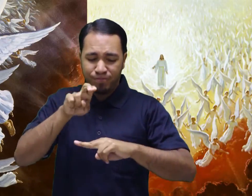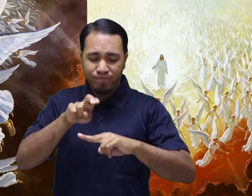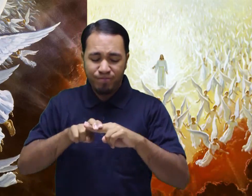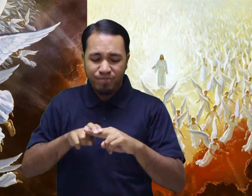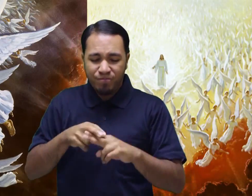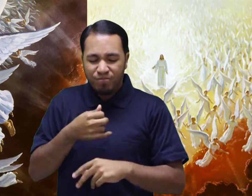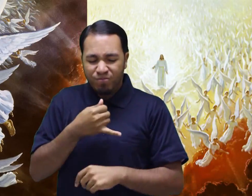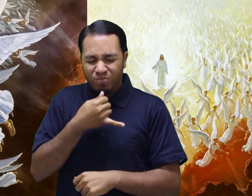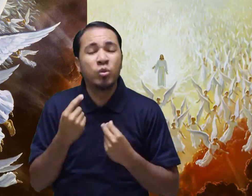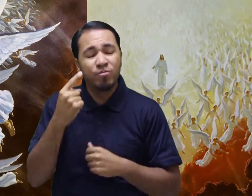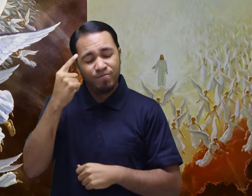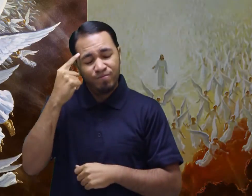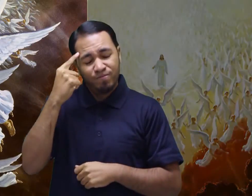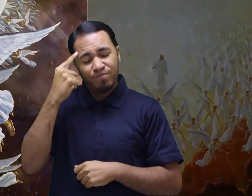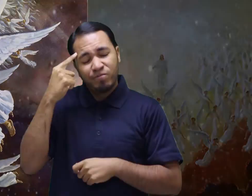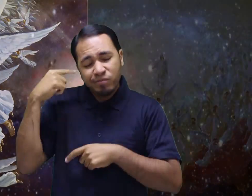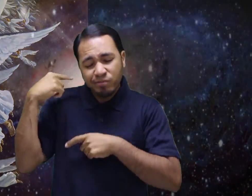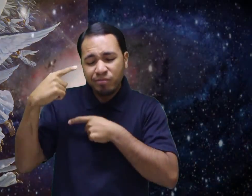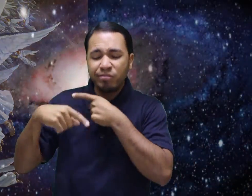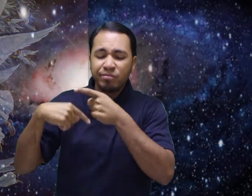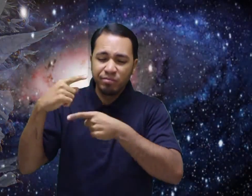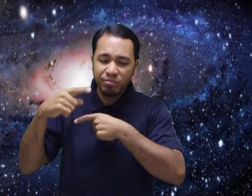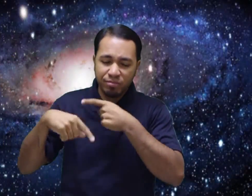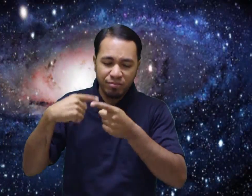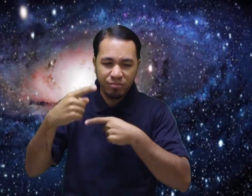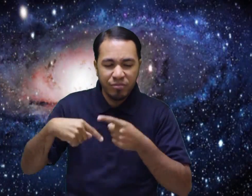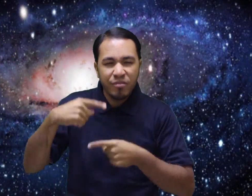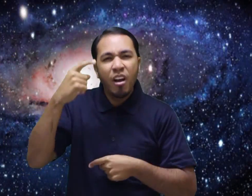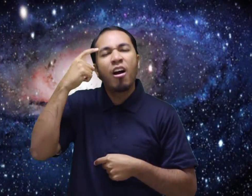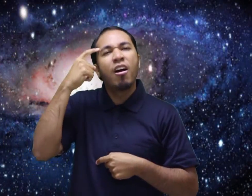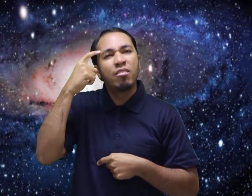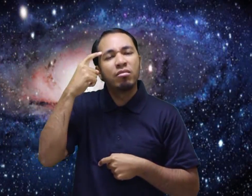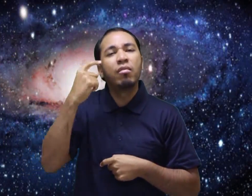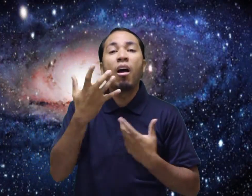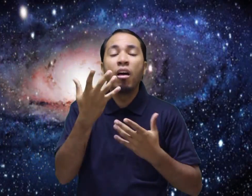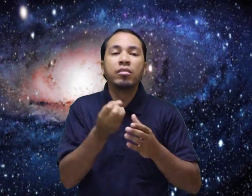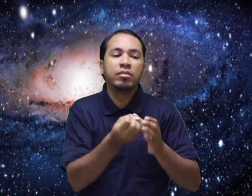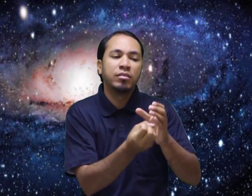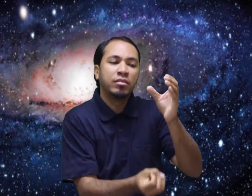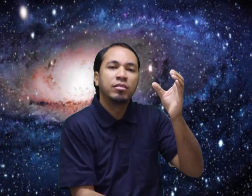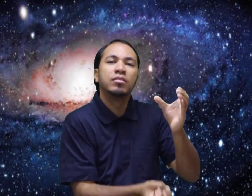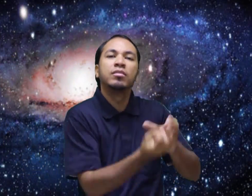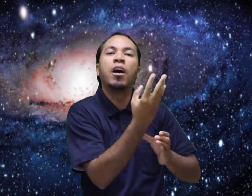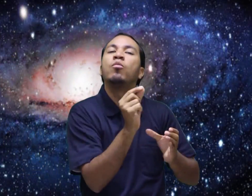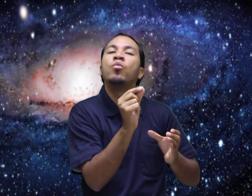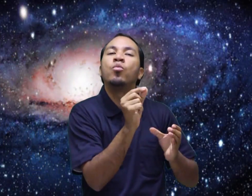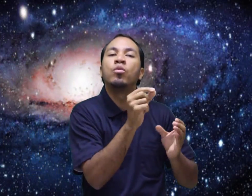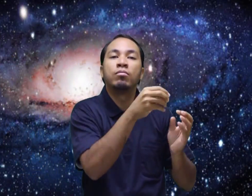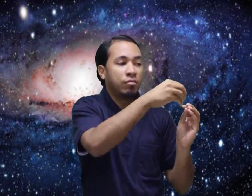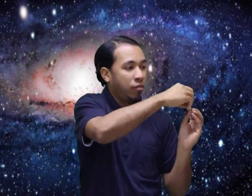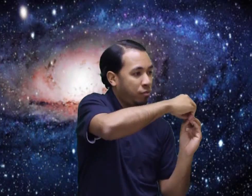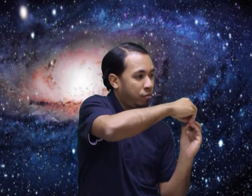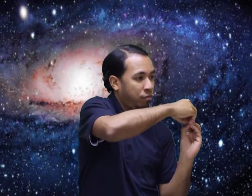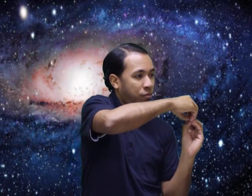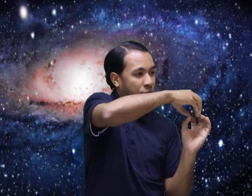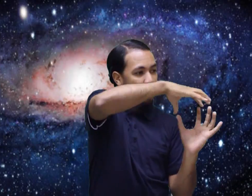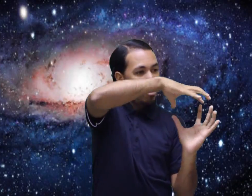ficou triste, pois esse não era seu plano. Algum tempo depois, Deus resolveu criar o